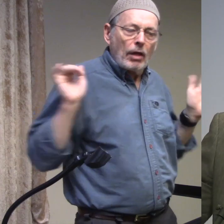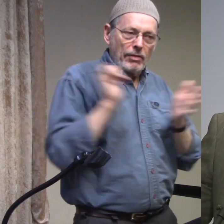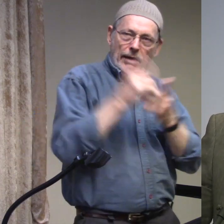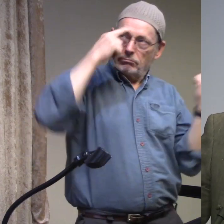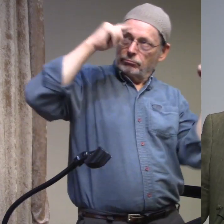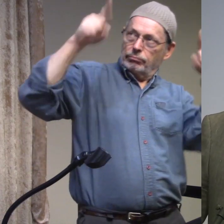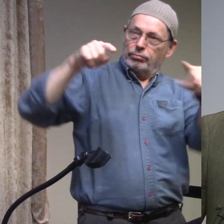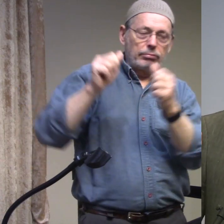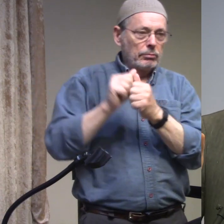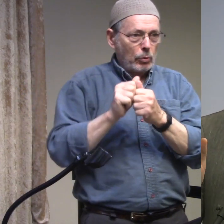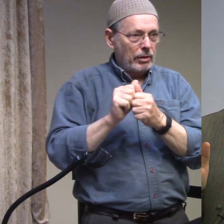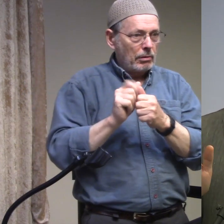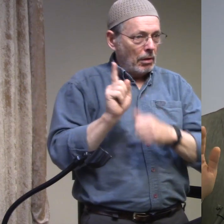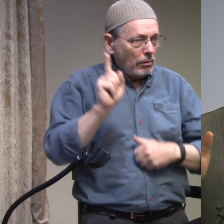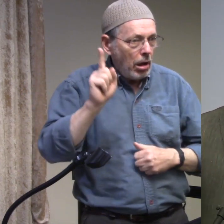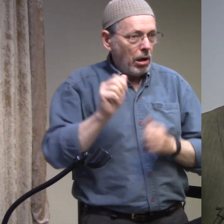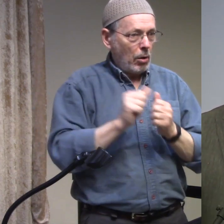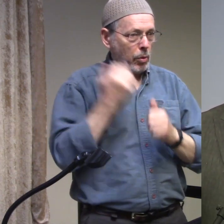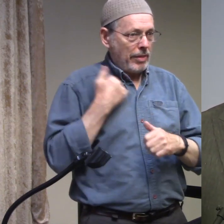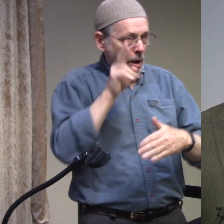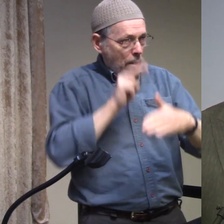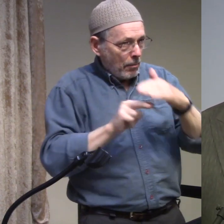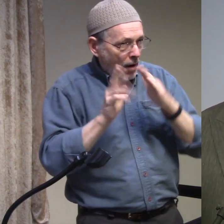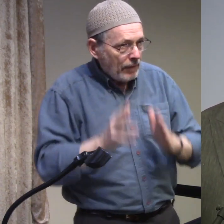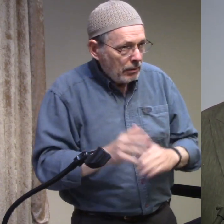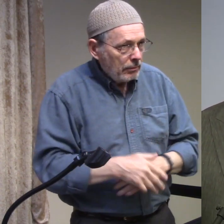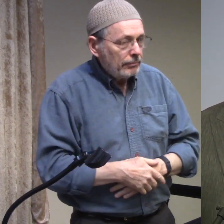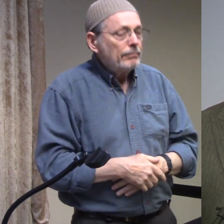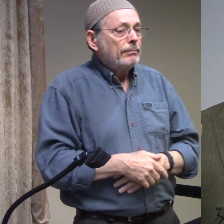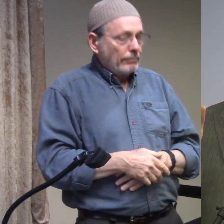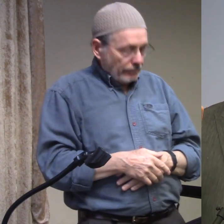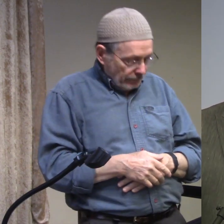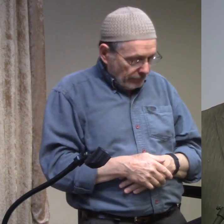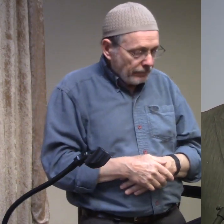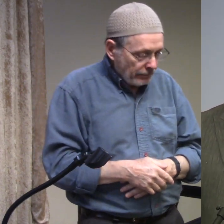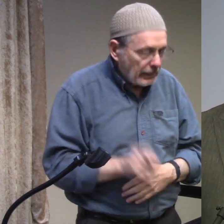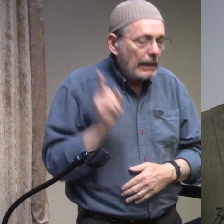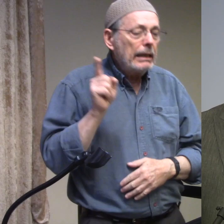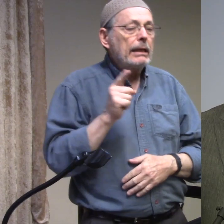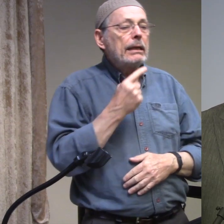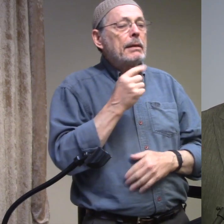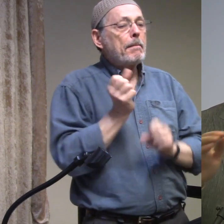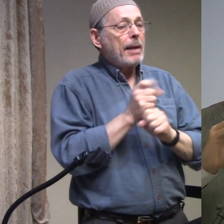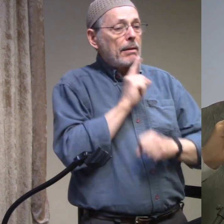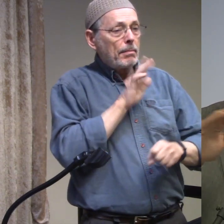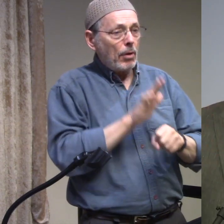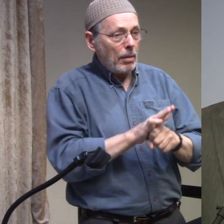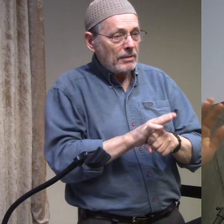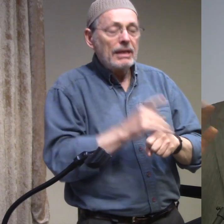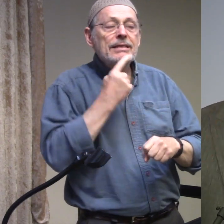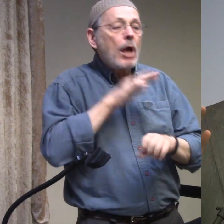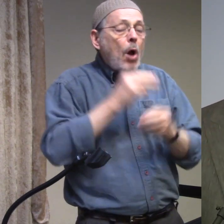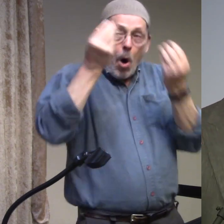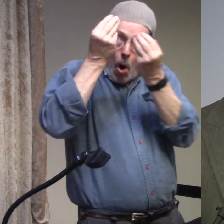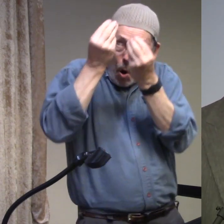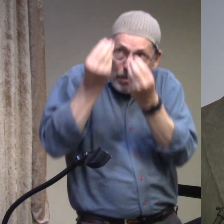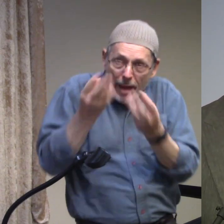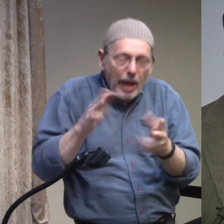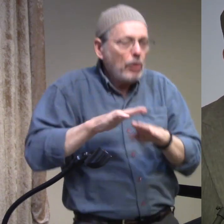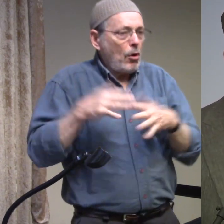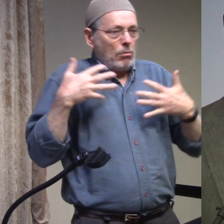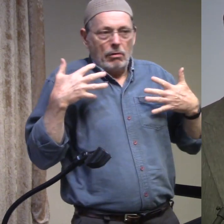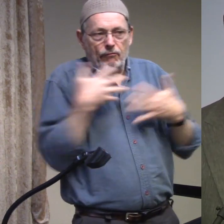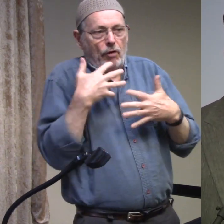our Prophet ﷺ, the pledge at the Aqaba. Obey and don't fear the censure